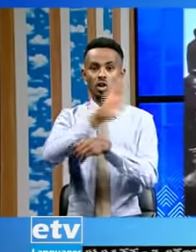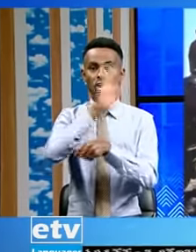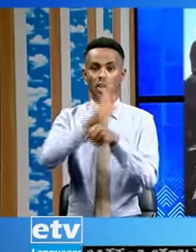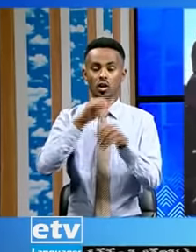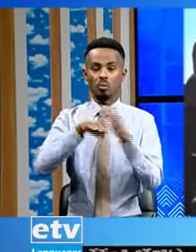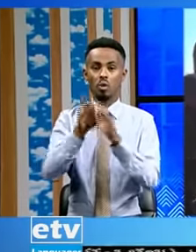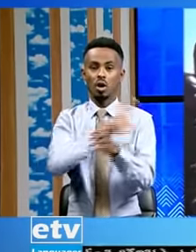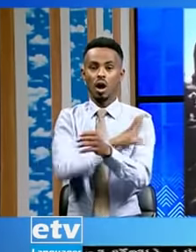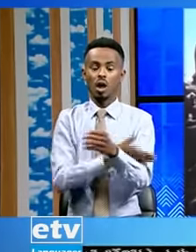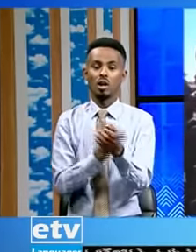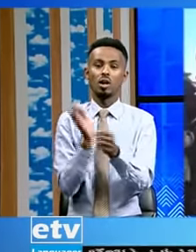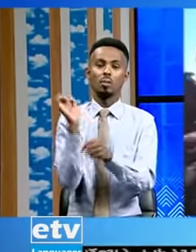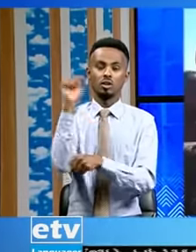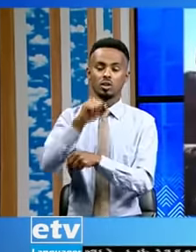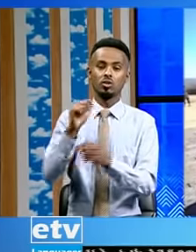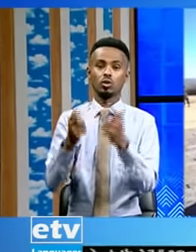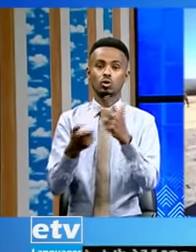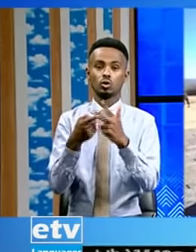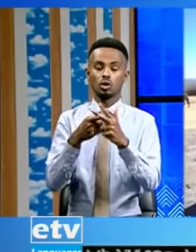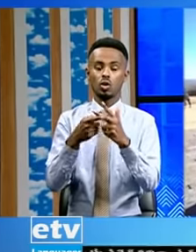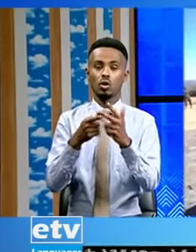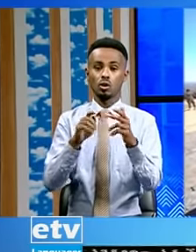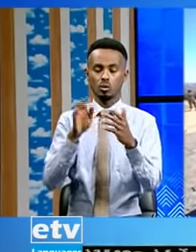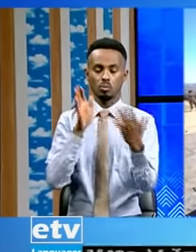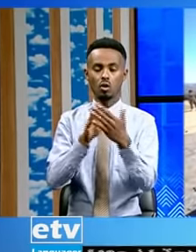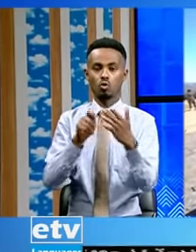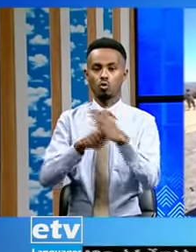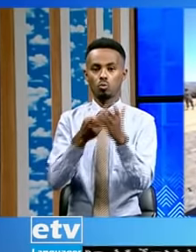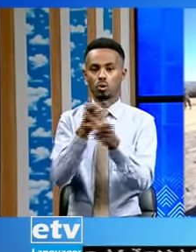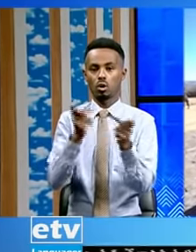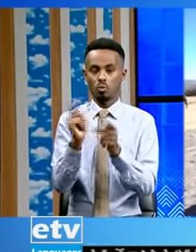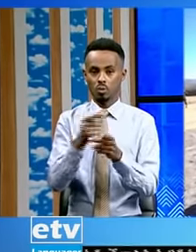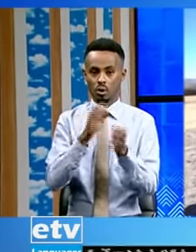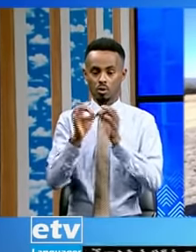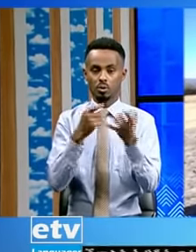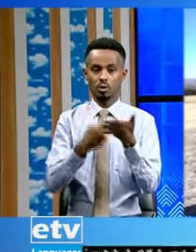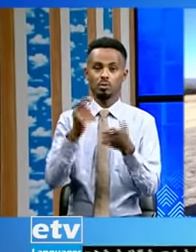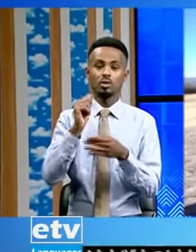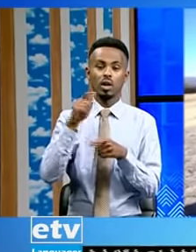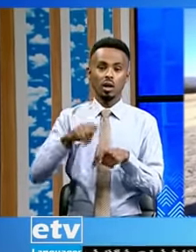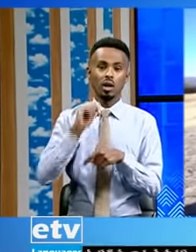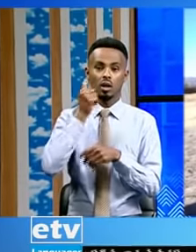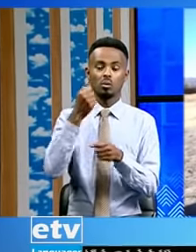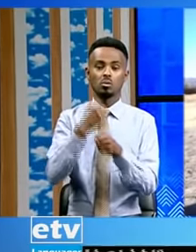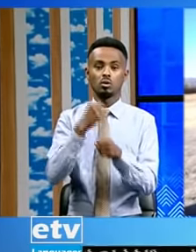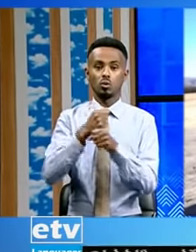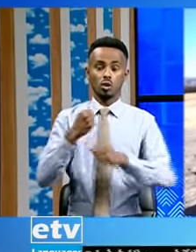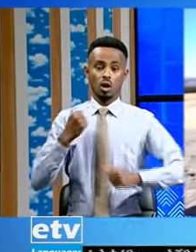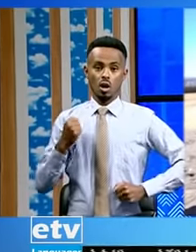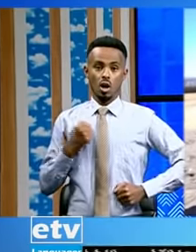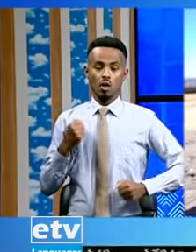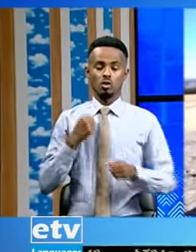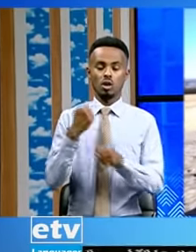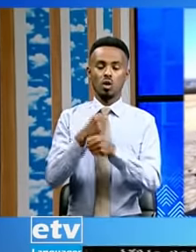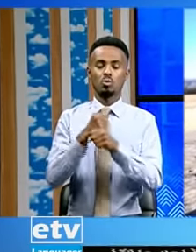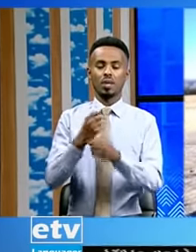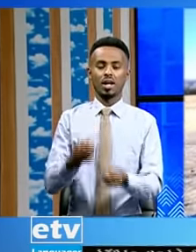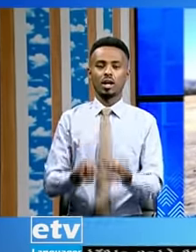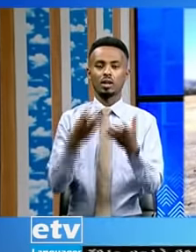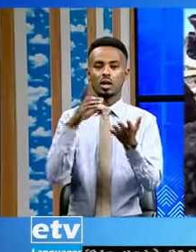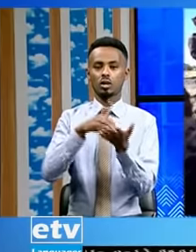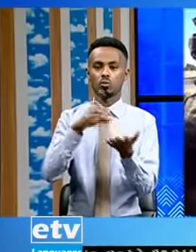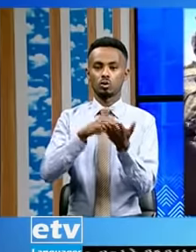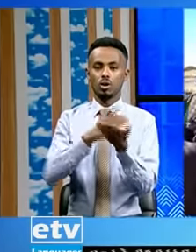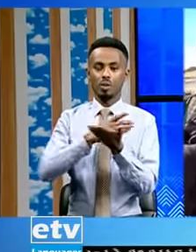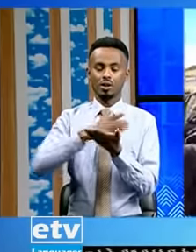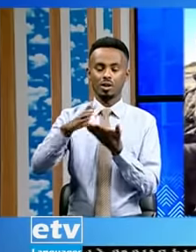የገባውን ኃይል ለመደምሰስ ሶስተኛው ግንባር ቁልፍ ቦታ መሆኑንም አስረድተዋል። በዚህም ዛሬና ነገ በሚሰሩ ወታደራዊ ኦፕሬሽኖች በርካታ